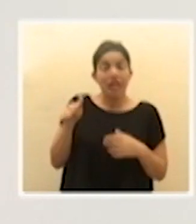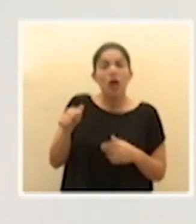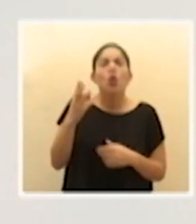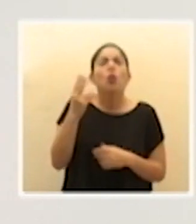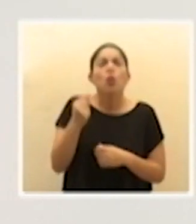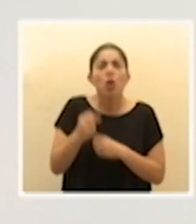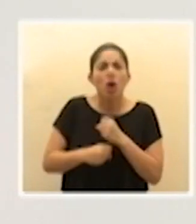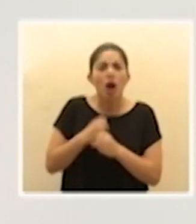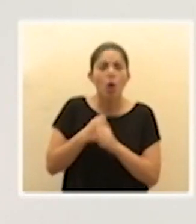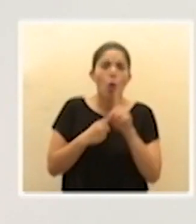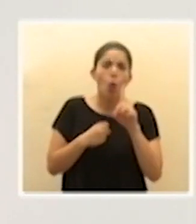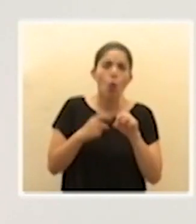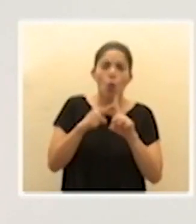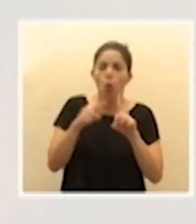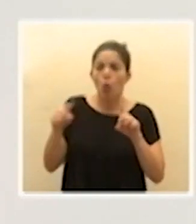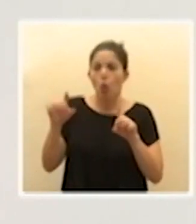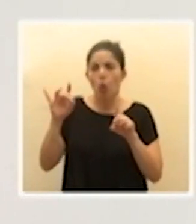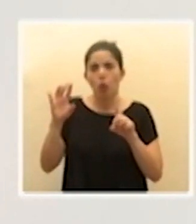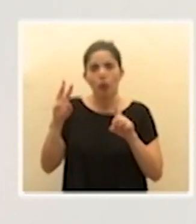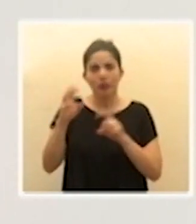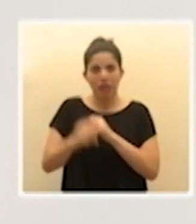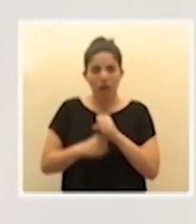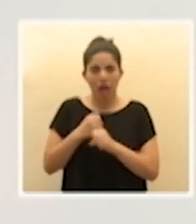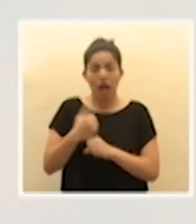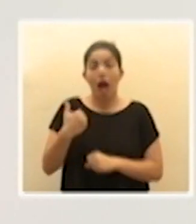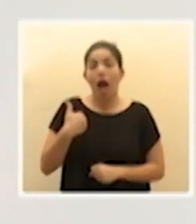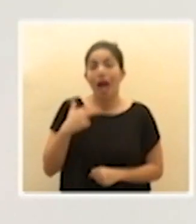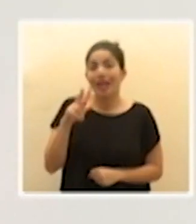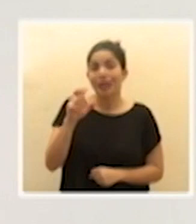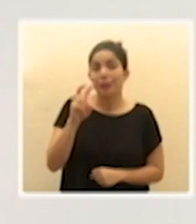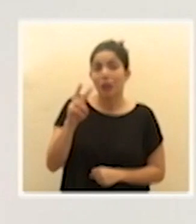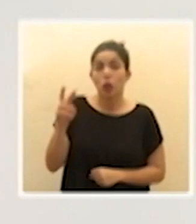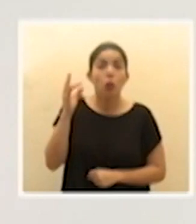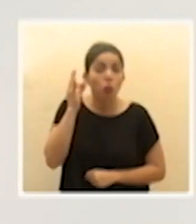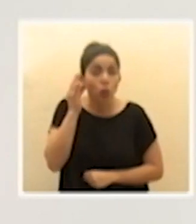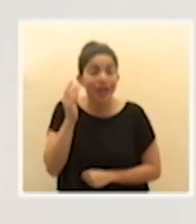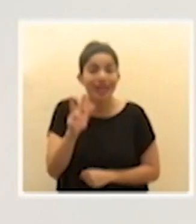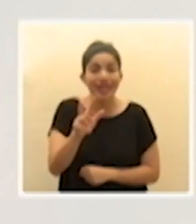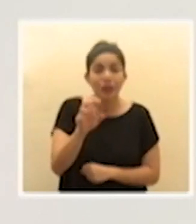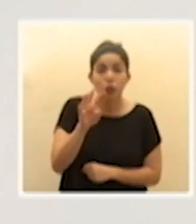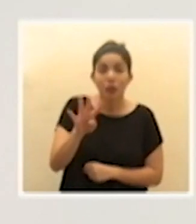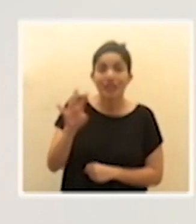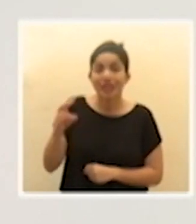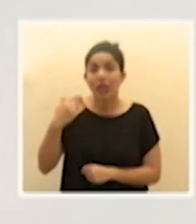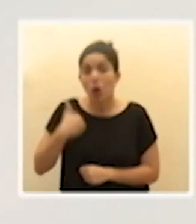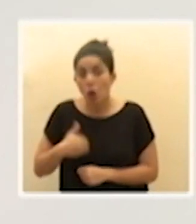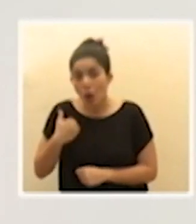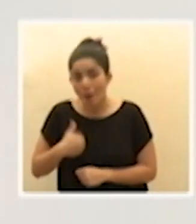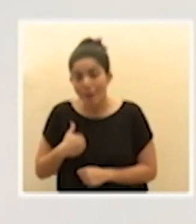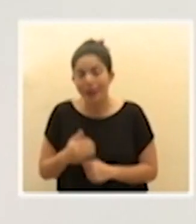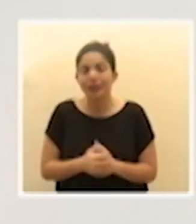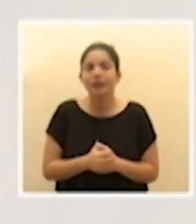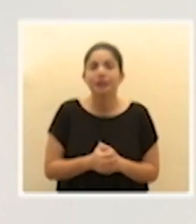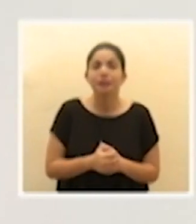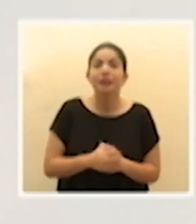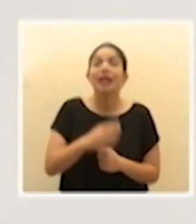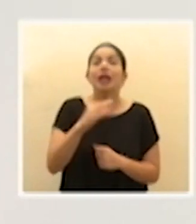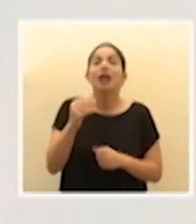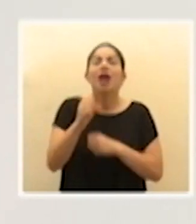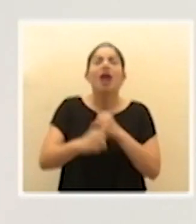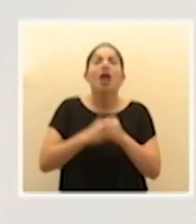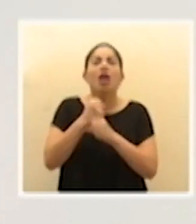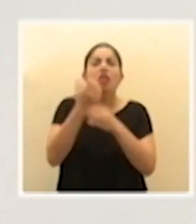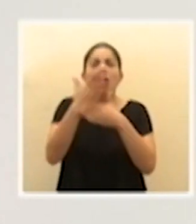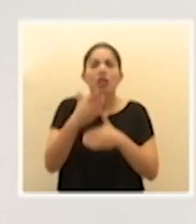el año hasta los 86 años. Tenemos 322 mujeres, 347 hombres y por edad